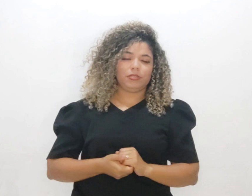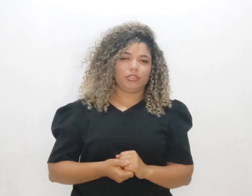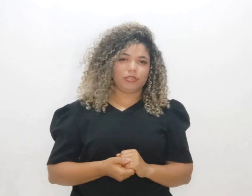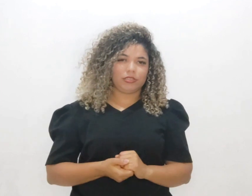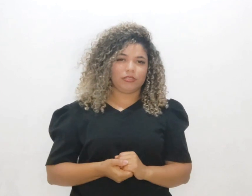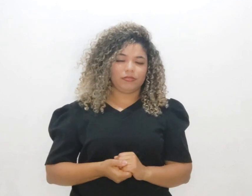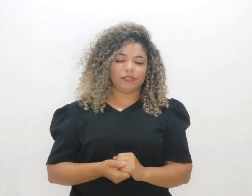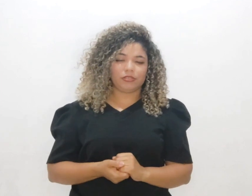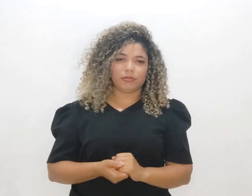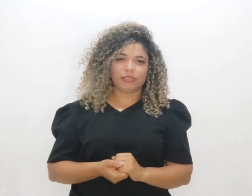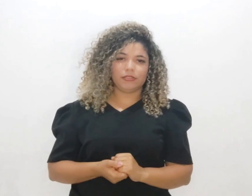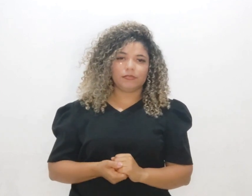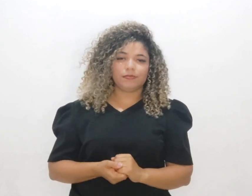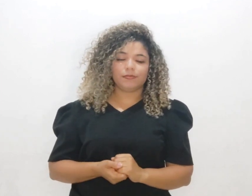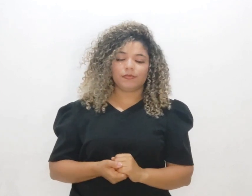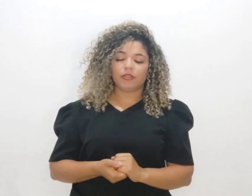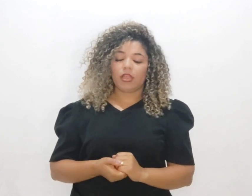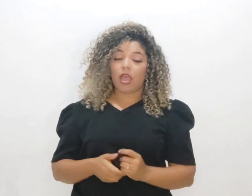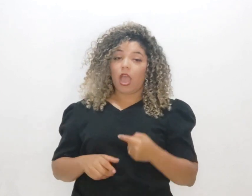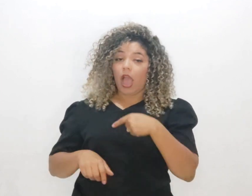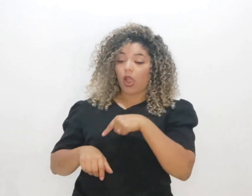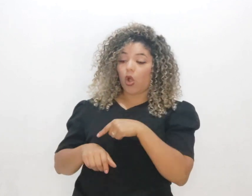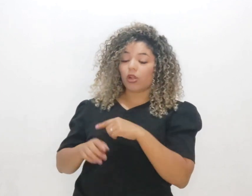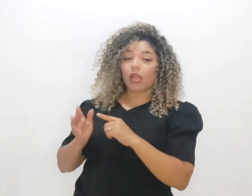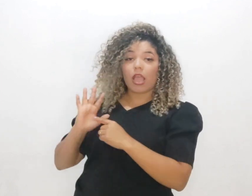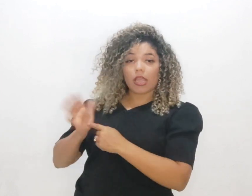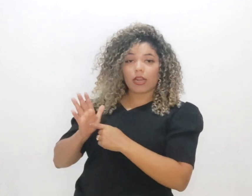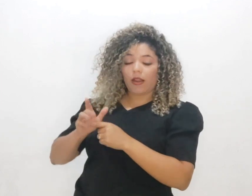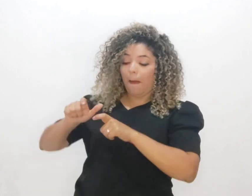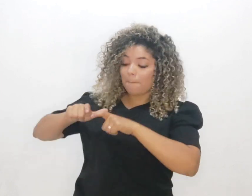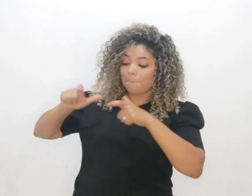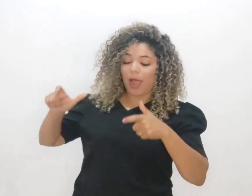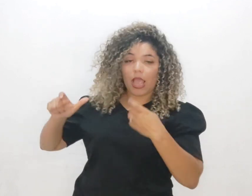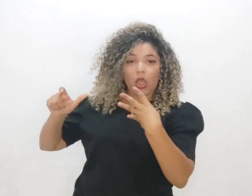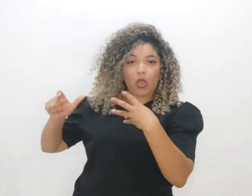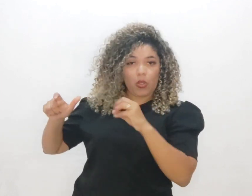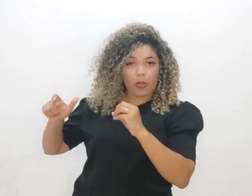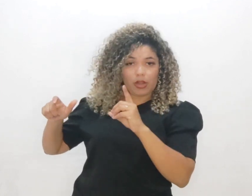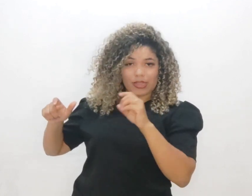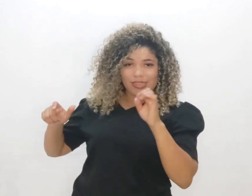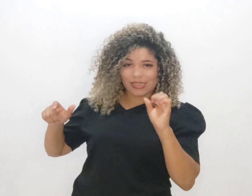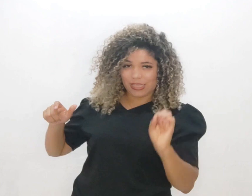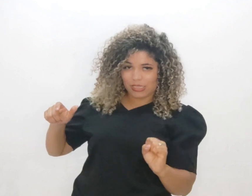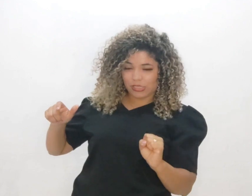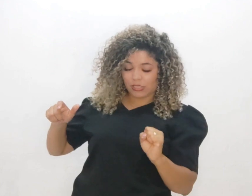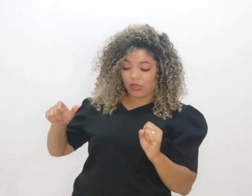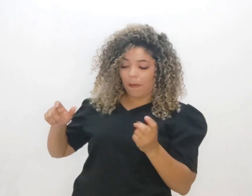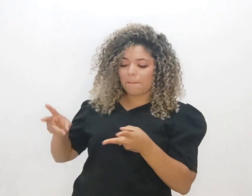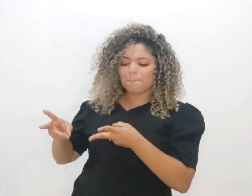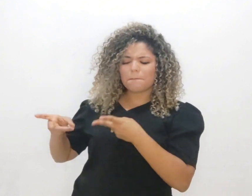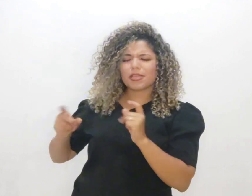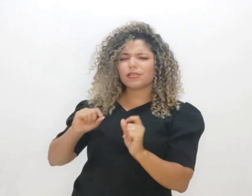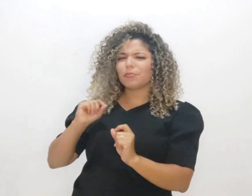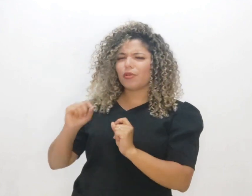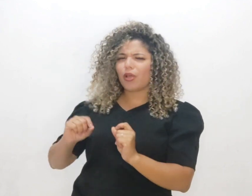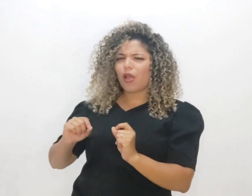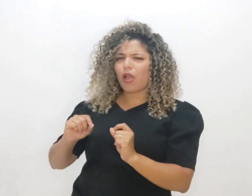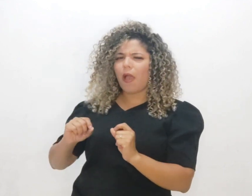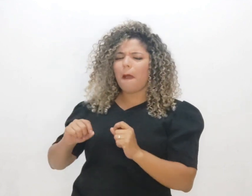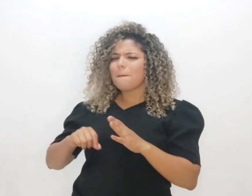colocando o eixo do motor na engrenagem maior, de 40 dentes, e vamos perceber um aumento significativo